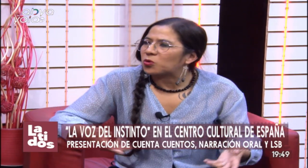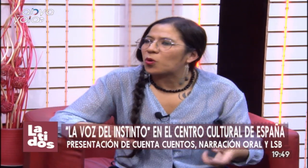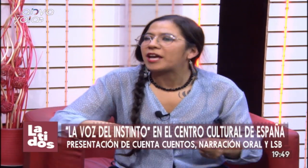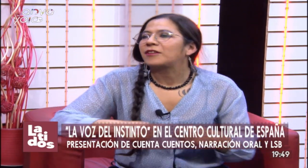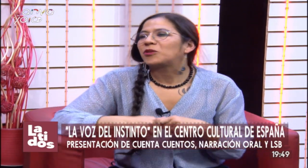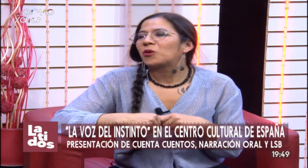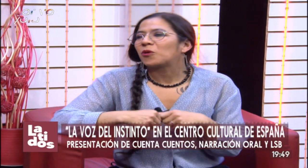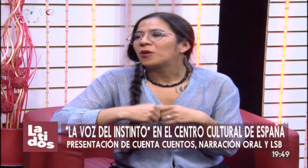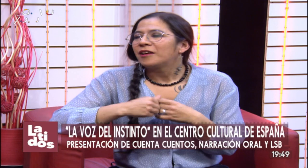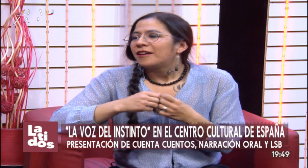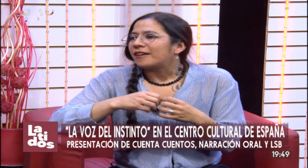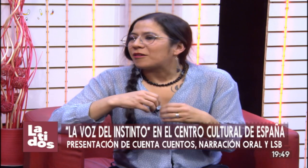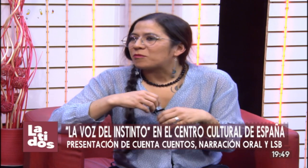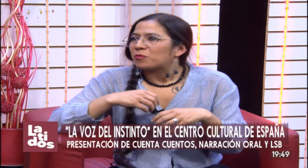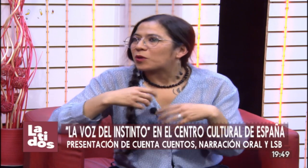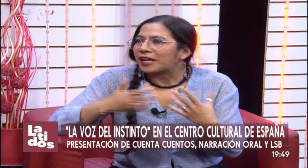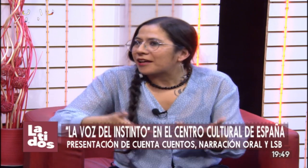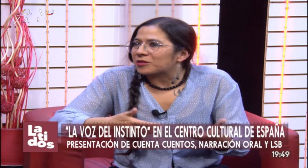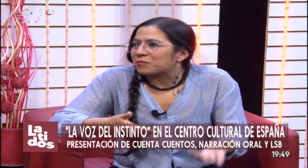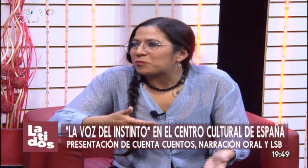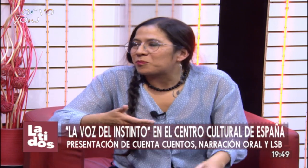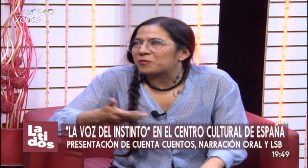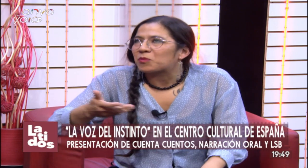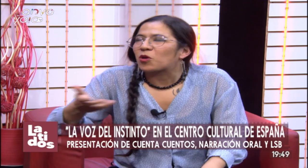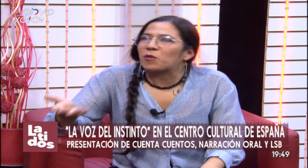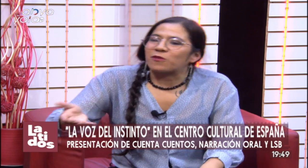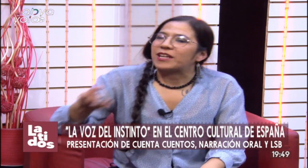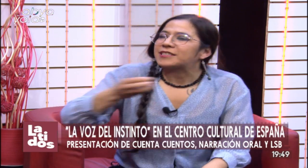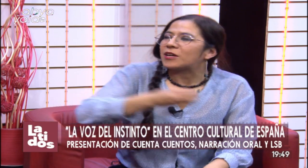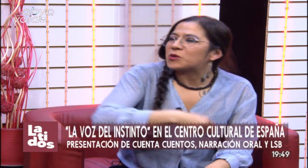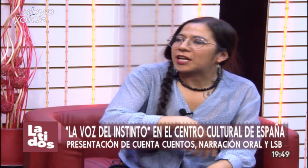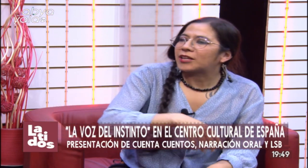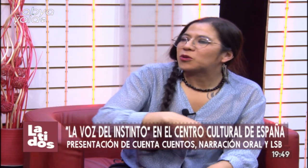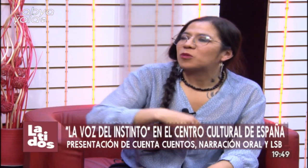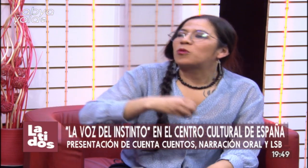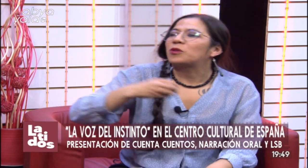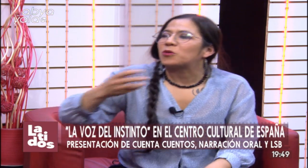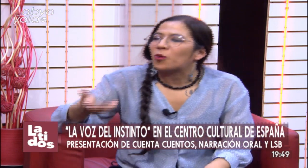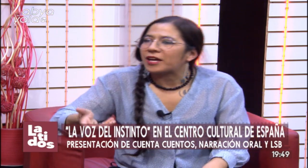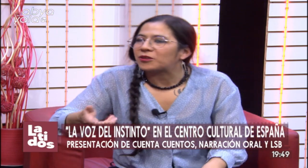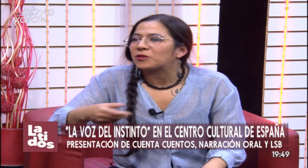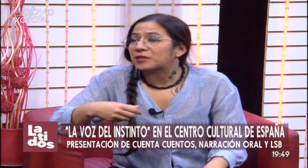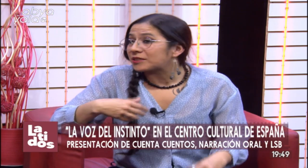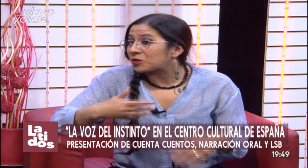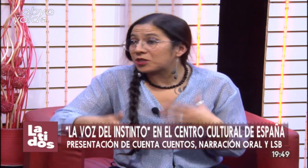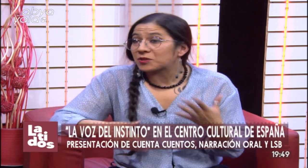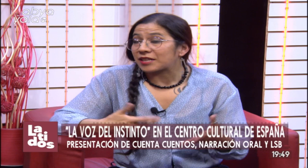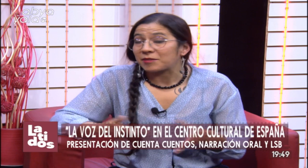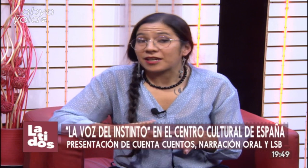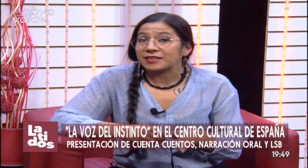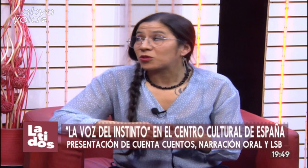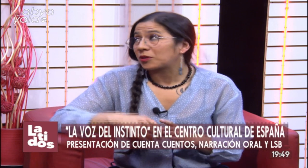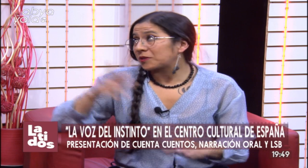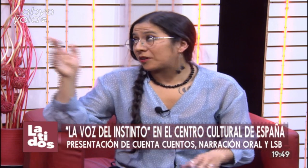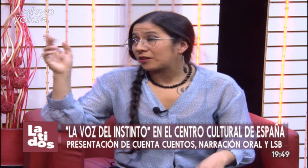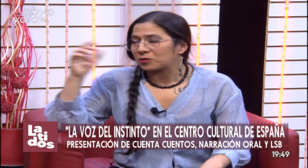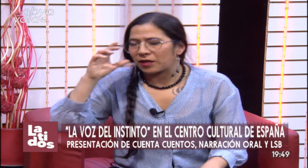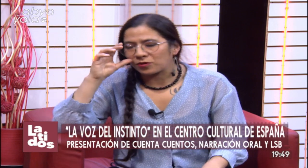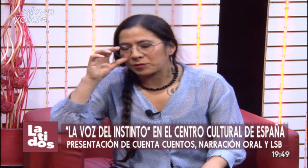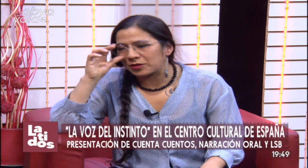cuento, por qué, o sea, cómo diferenciar un relato común de un cuento. Entonces, los chicos terminan haciendo cuentos. Ahora, algunos videos que estaban